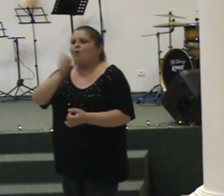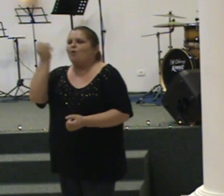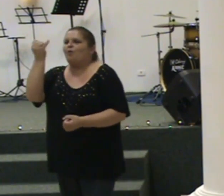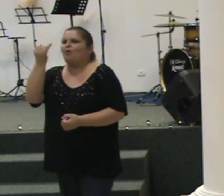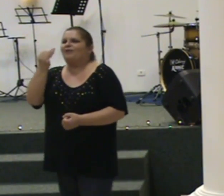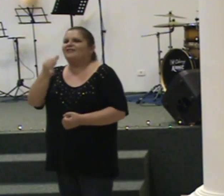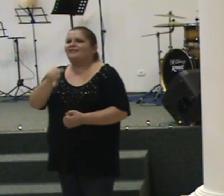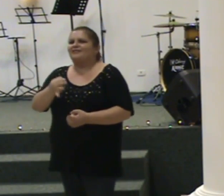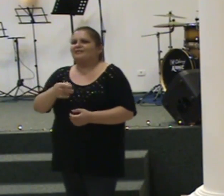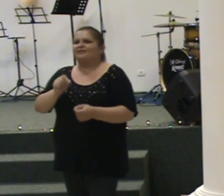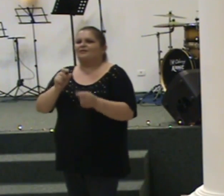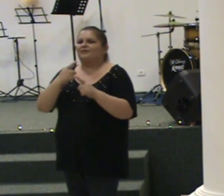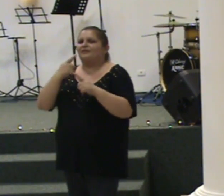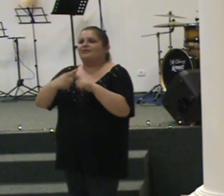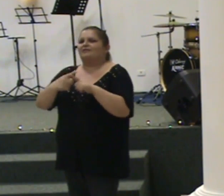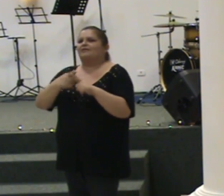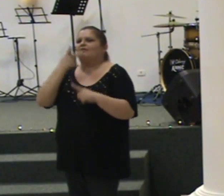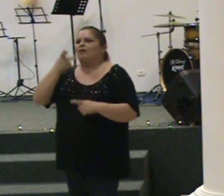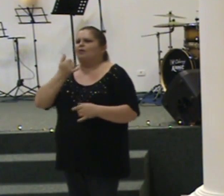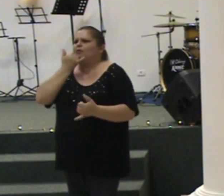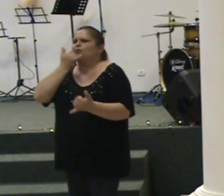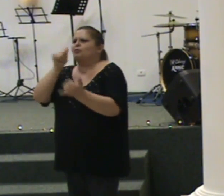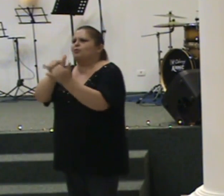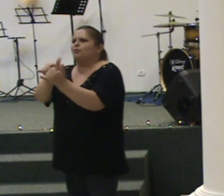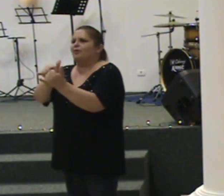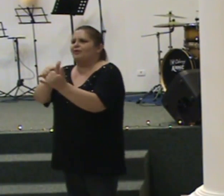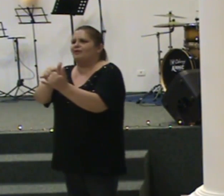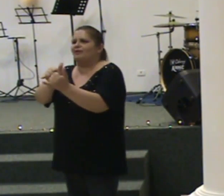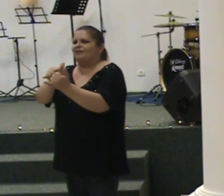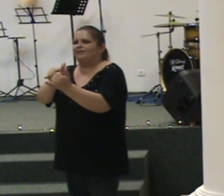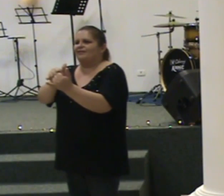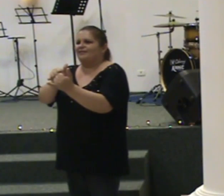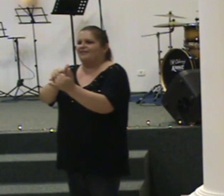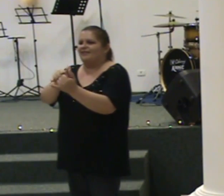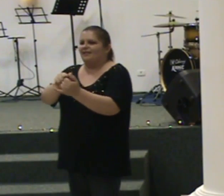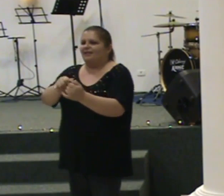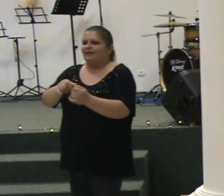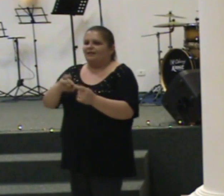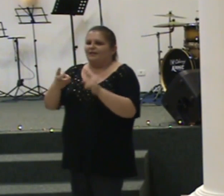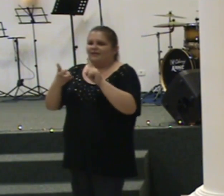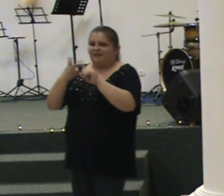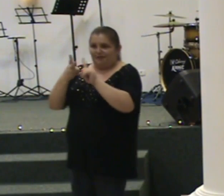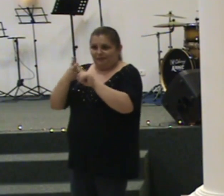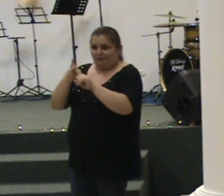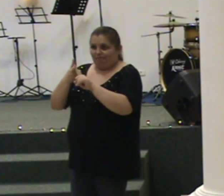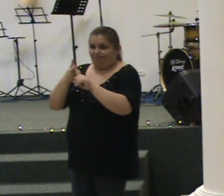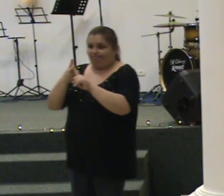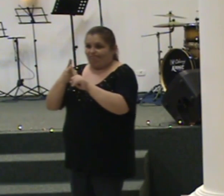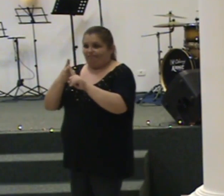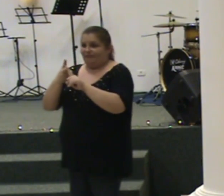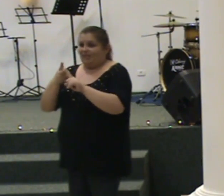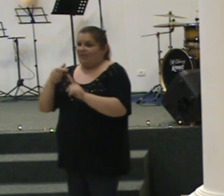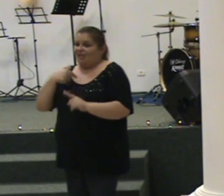no mês de dezembro? A segunda palavrinha, eu